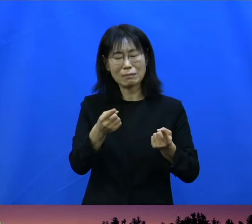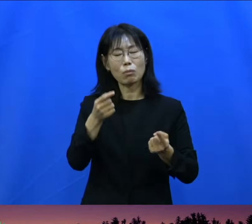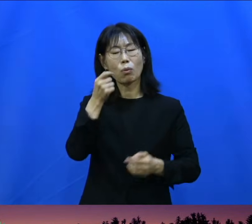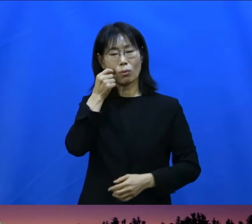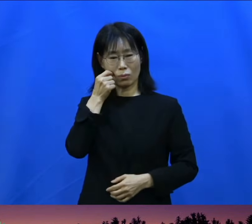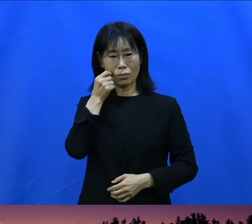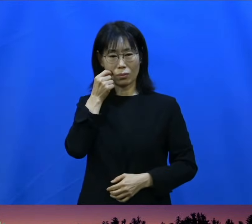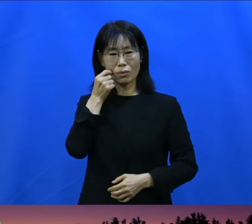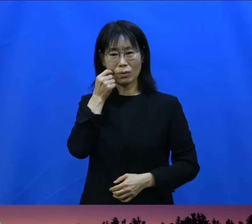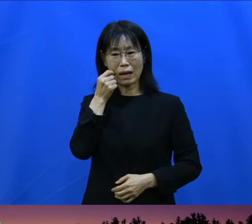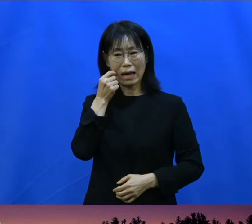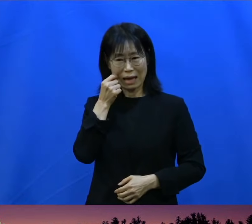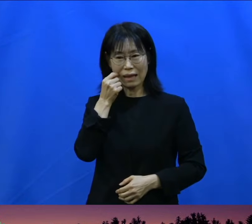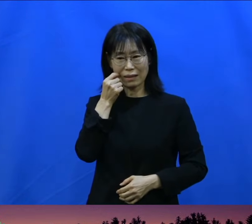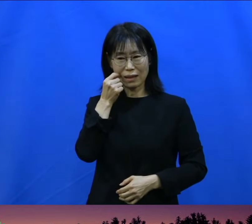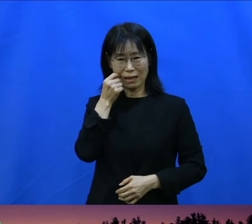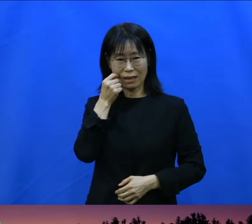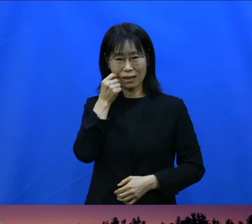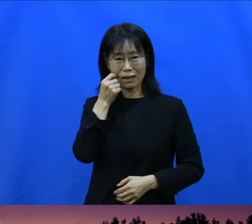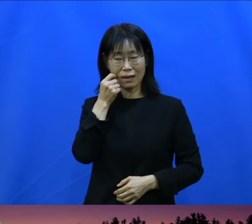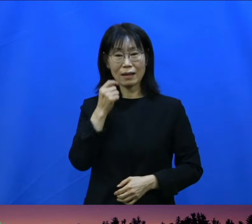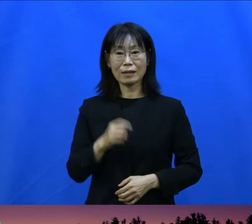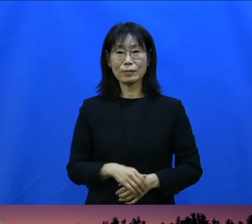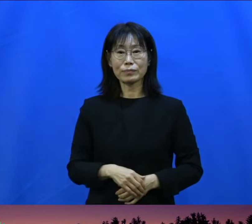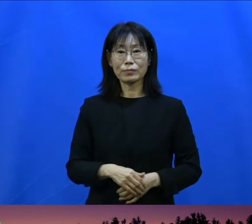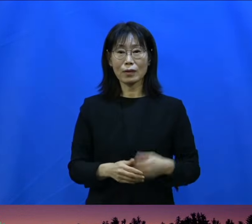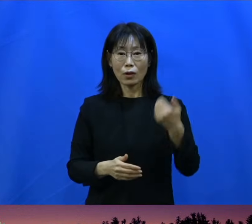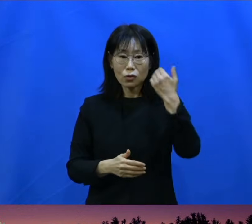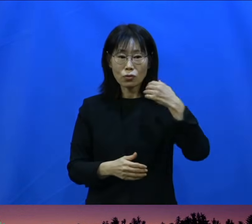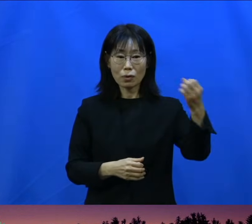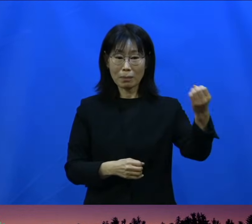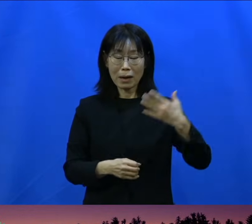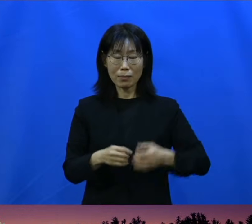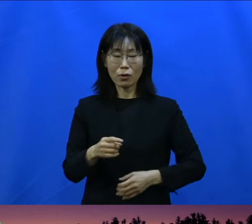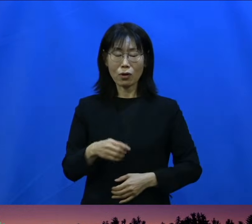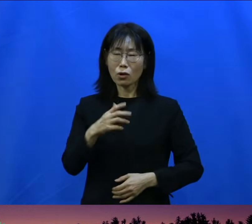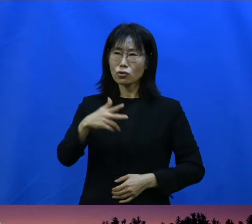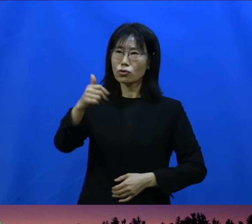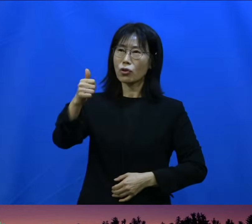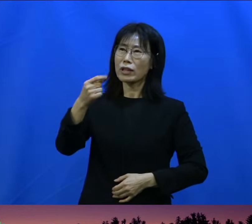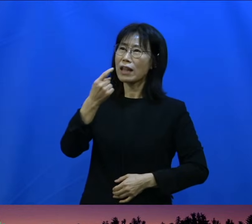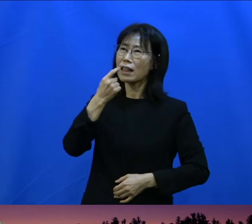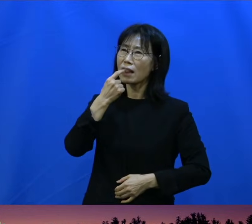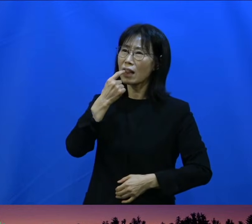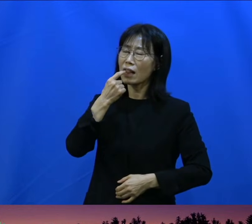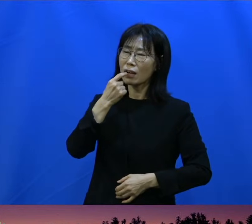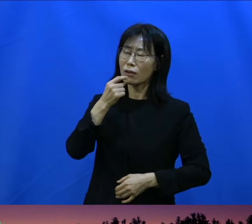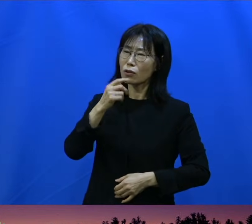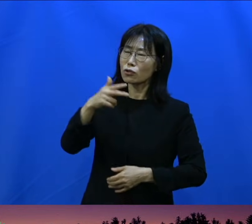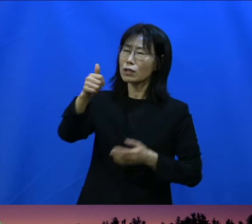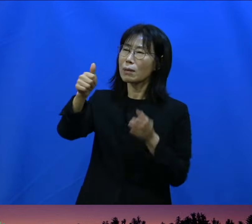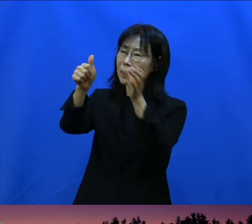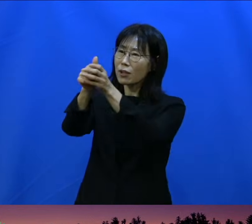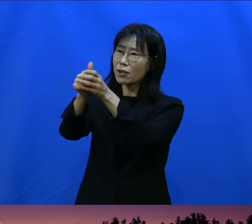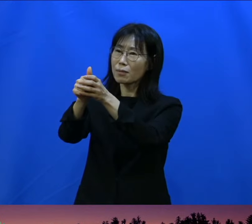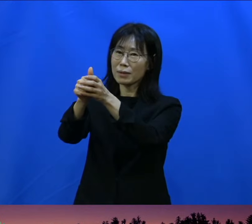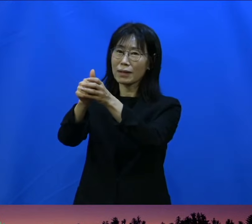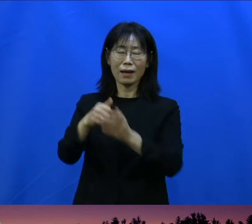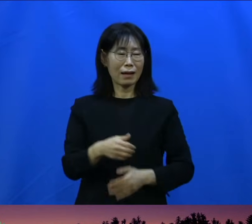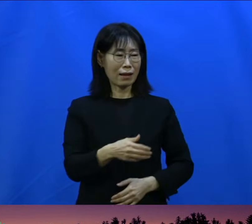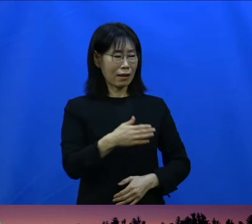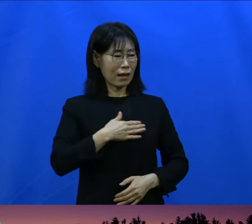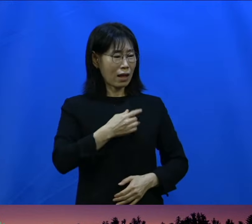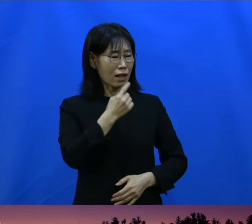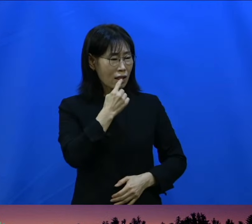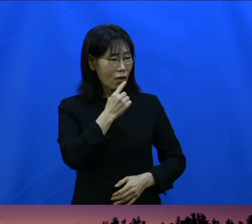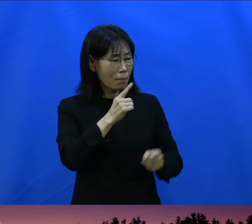이 감당이 안 되는 거예요. 막 쏟아져 나오는 거예요. 어떤 분이 주여 내 혀를 제단에 올려드립니다. 내가 너의 혀를 받아들일 제단이 없다.